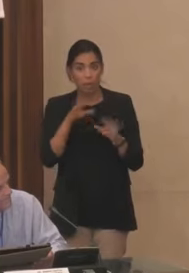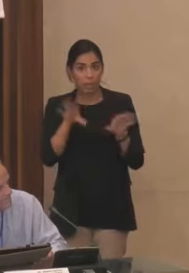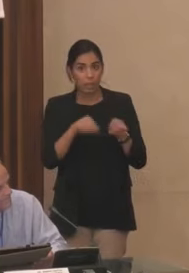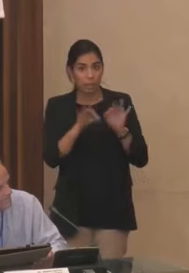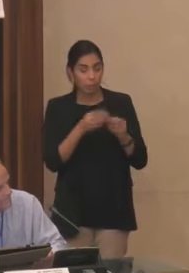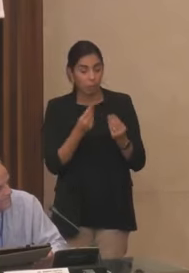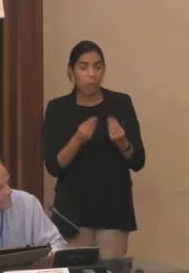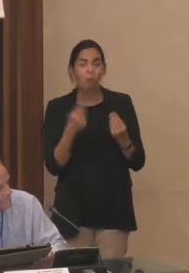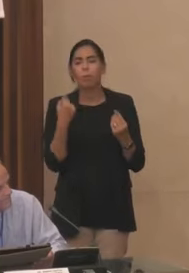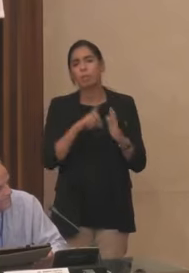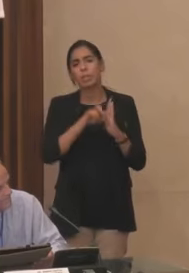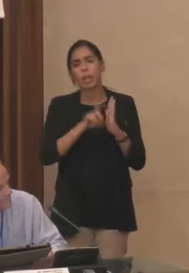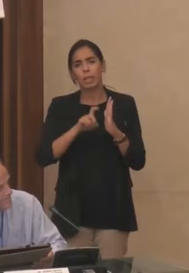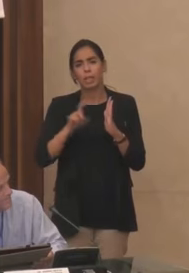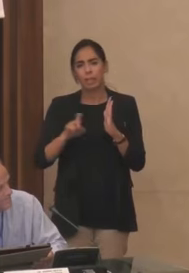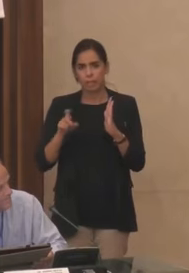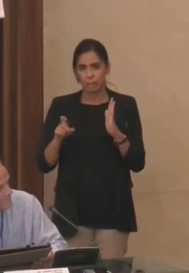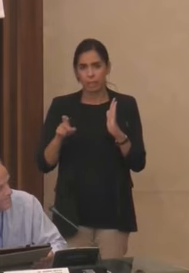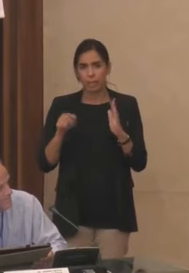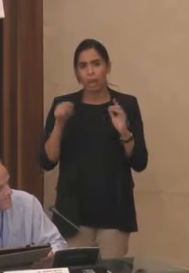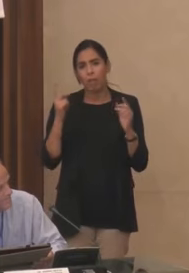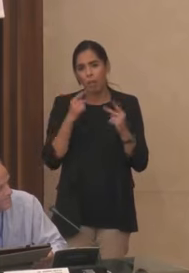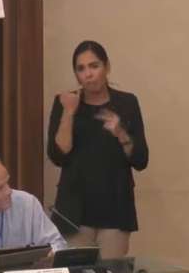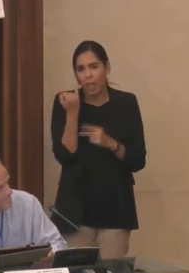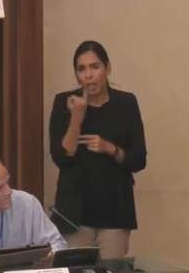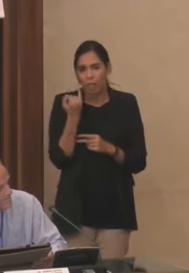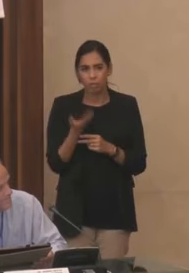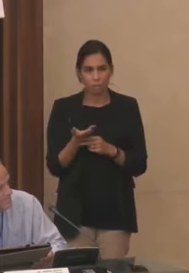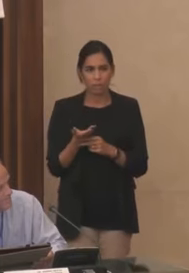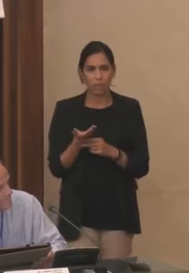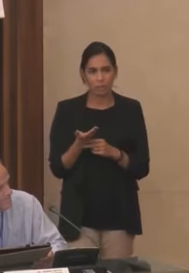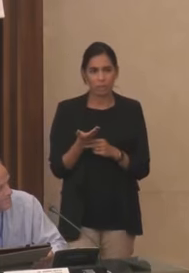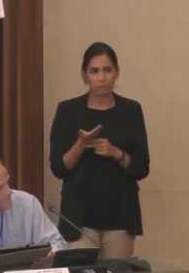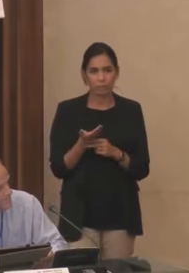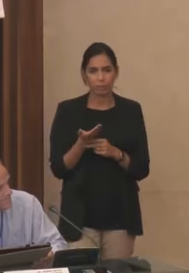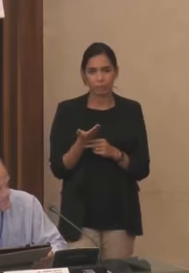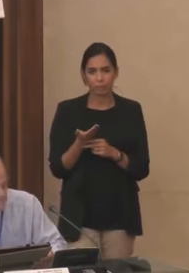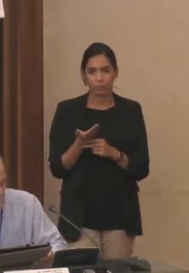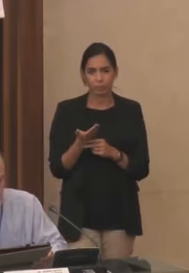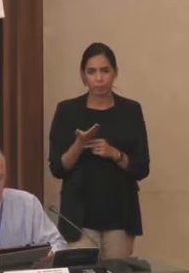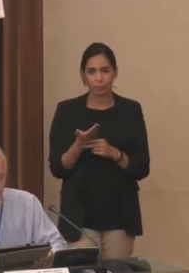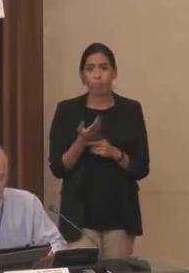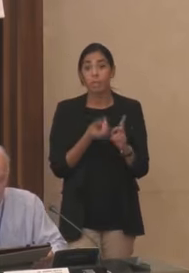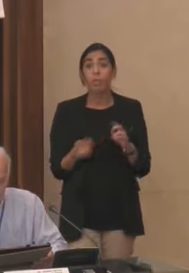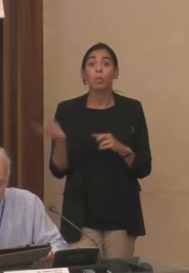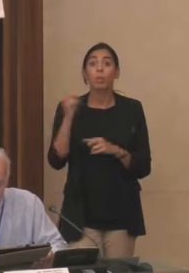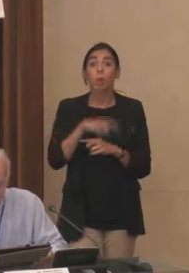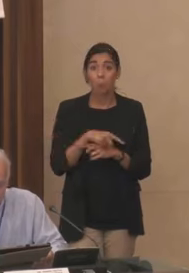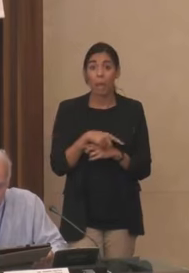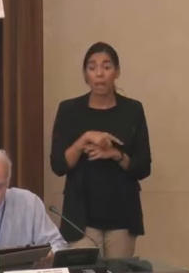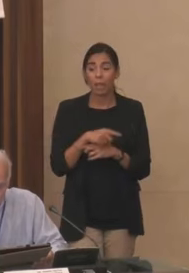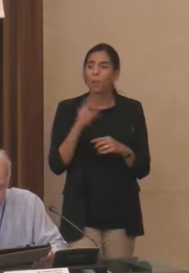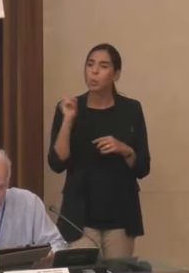queste statistiche, oggi con i computer, sono facilissime da fare. E l'idea è che un domani tutti i medici di